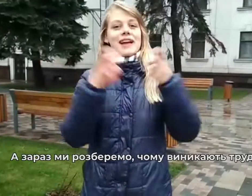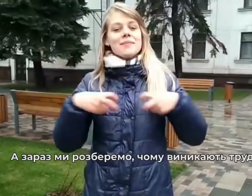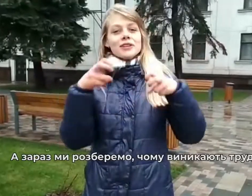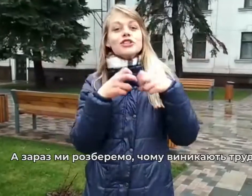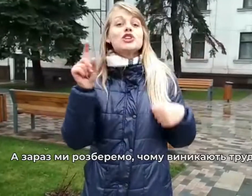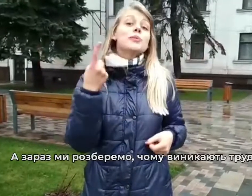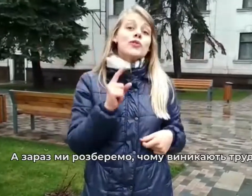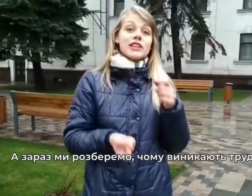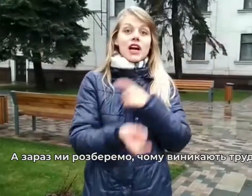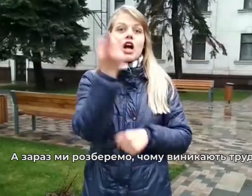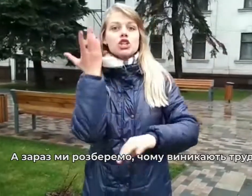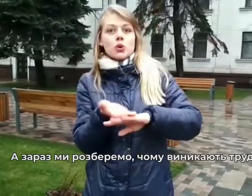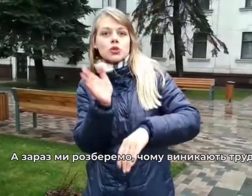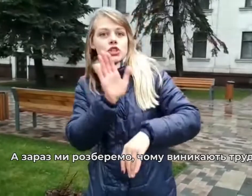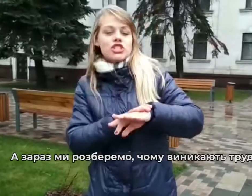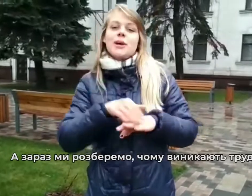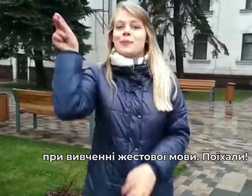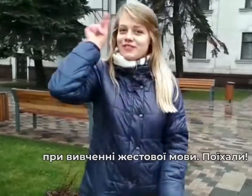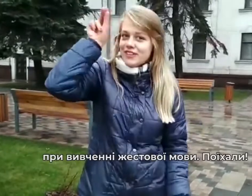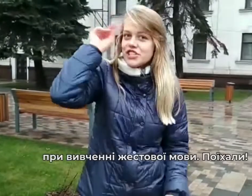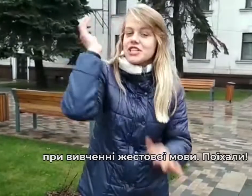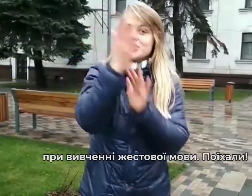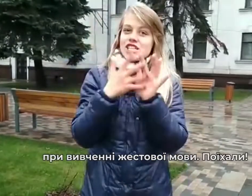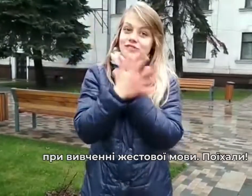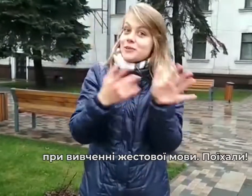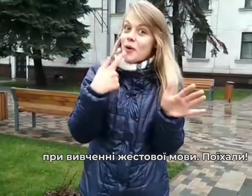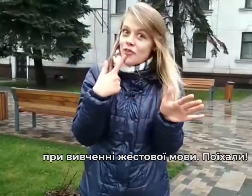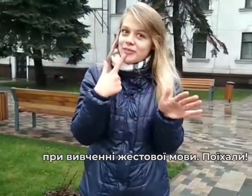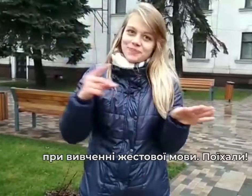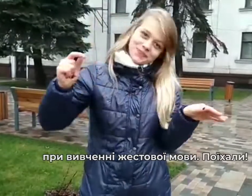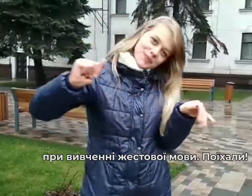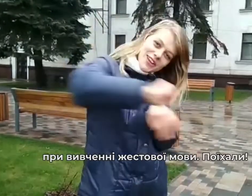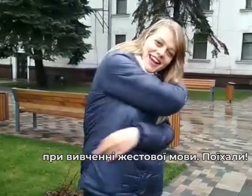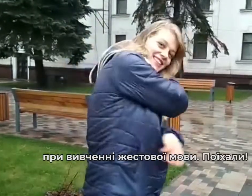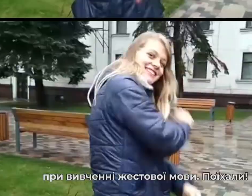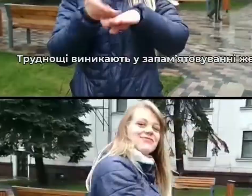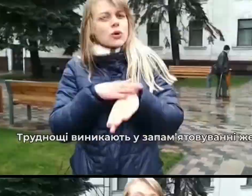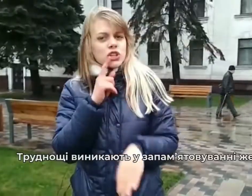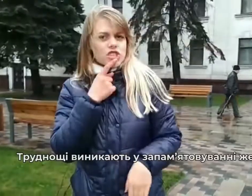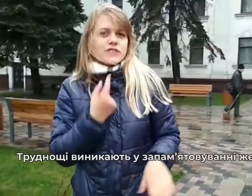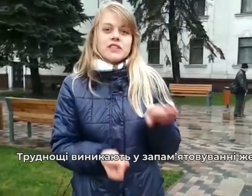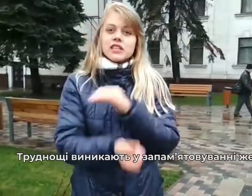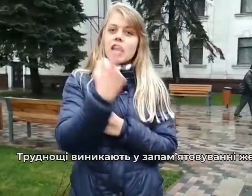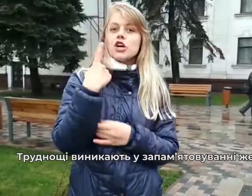розберемо, чому виникають труднощі при вивченні жестової мови. Поїхали! Труднощі виникають